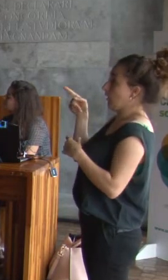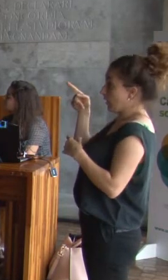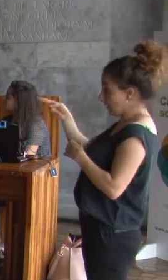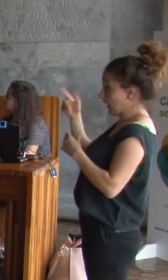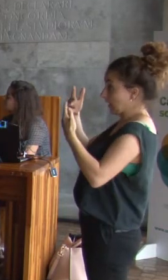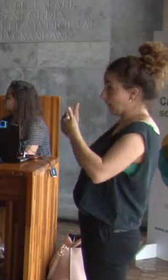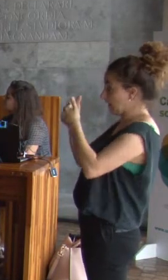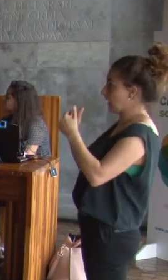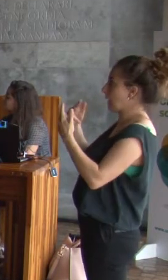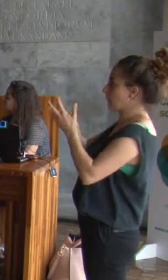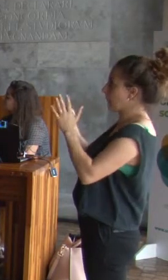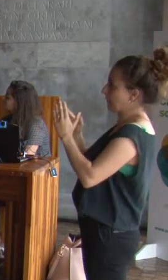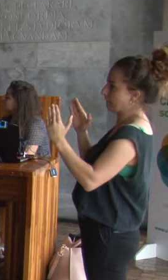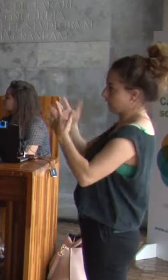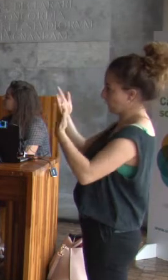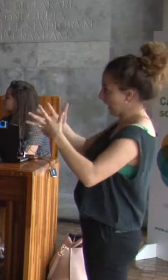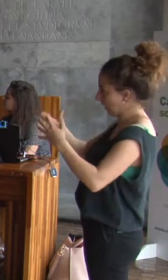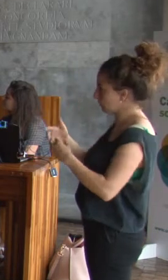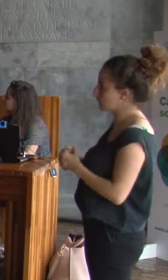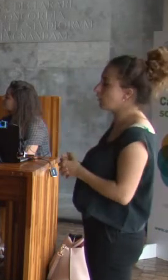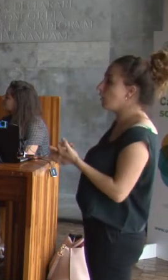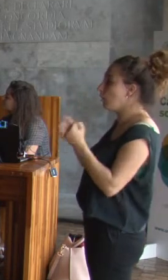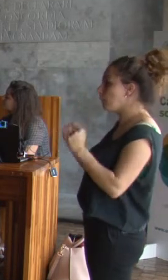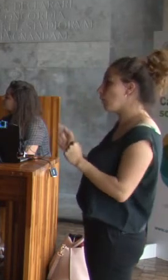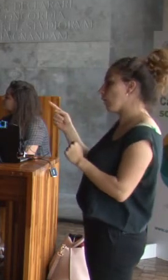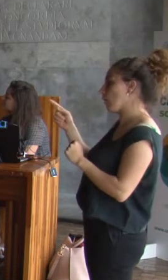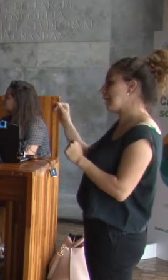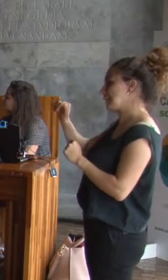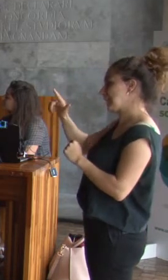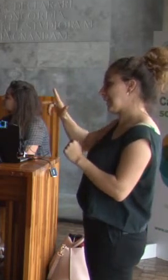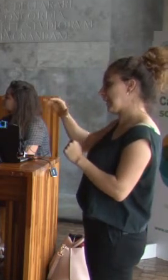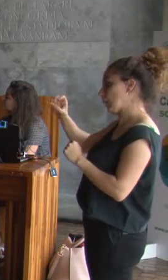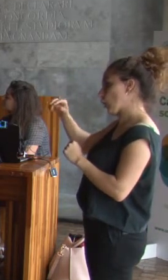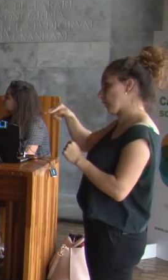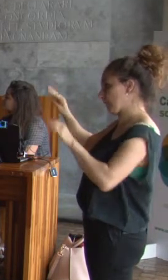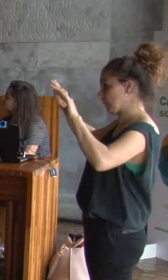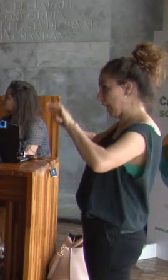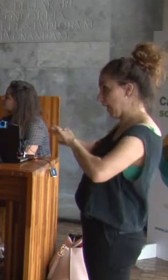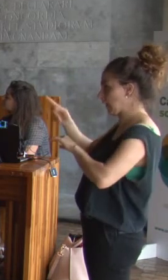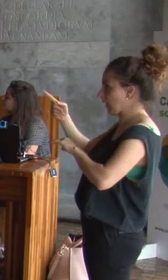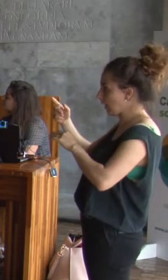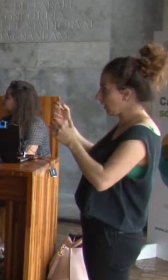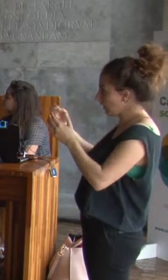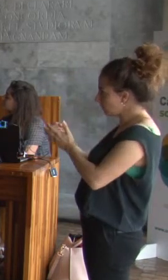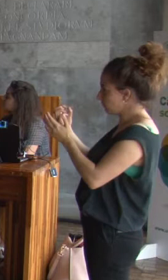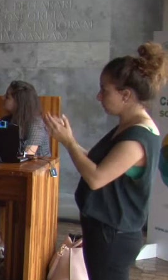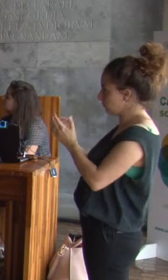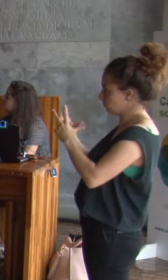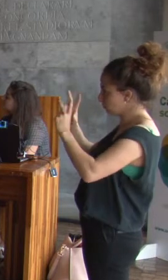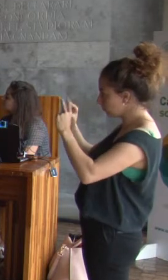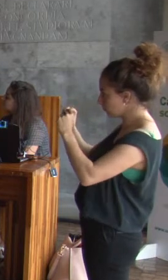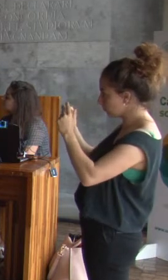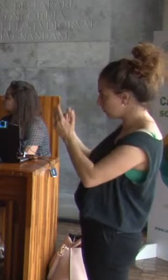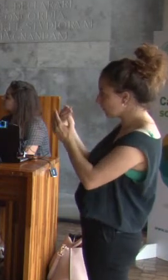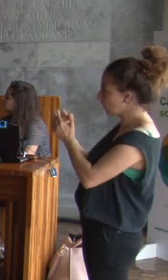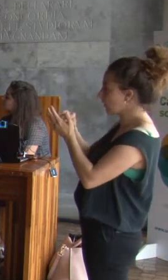da tempo, probabilmente perché la Silicon Valley, culla dell'innovazione a livello mondiale,